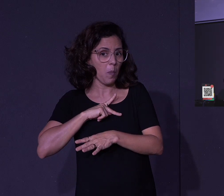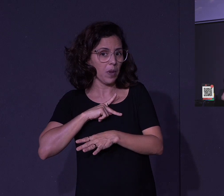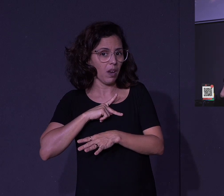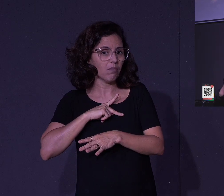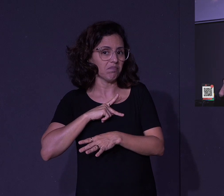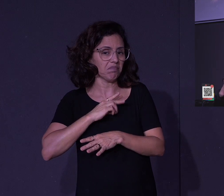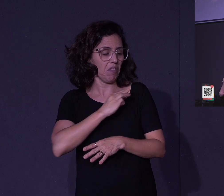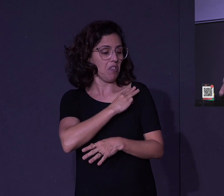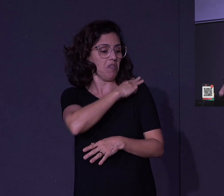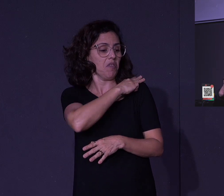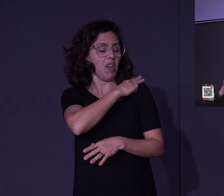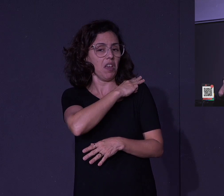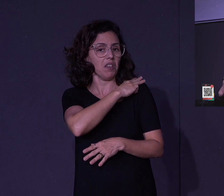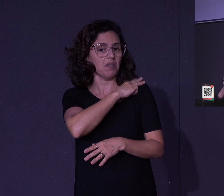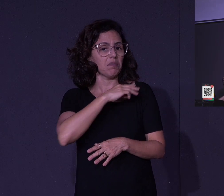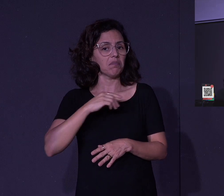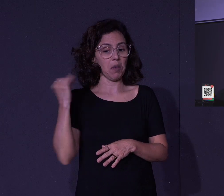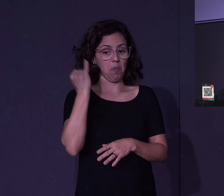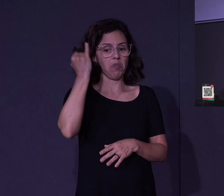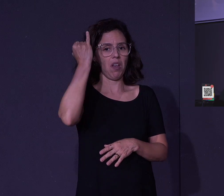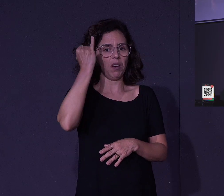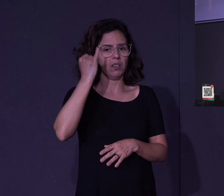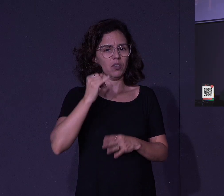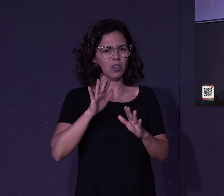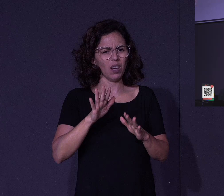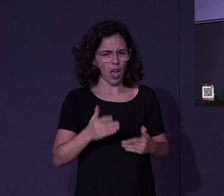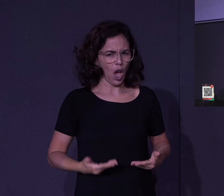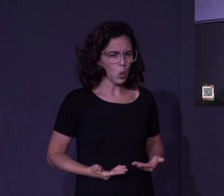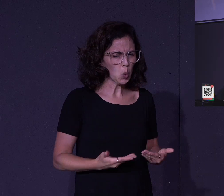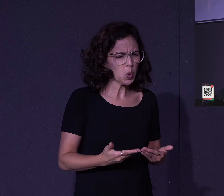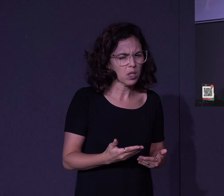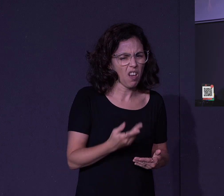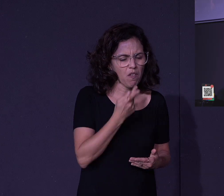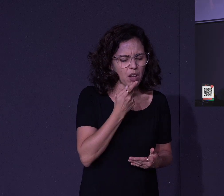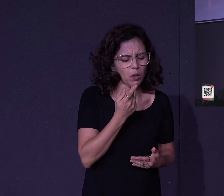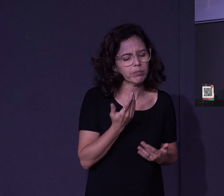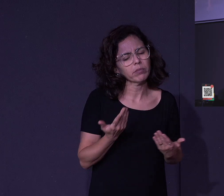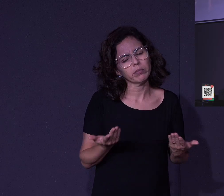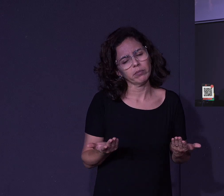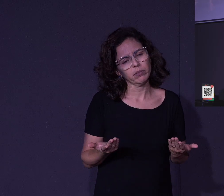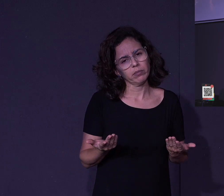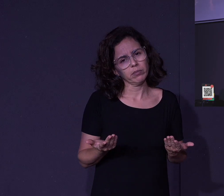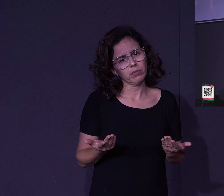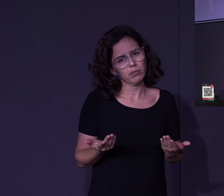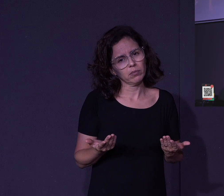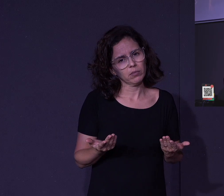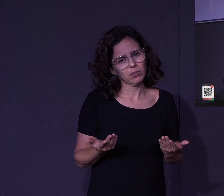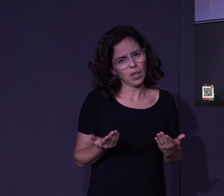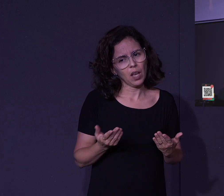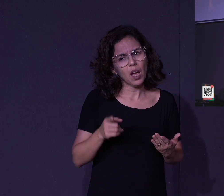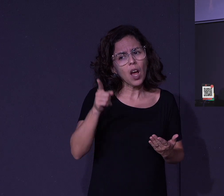Senhor, se o profeta tivesse te pedindo alguma coisa difícil, você está dizendo: deixa de